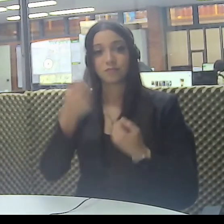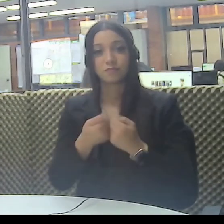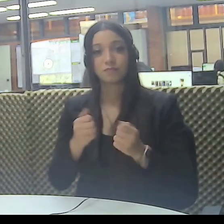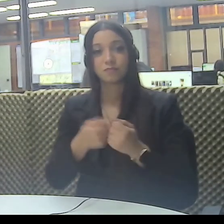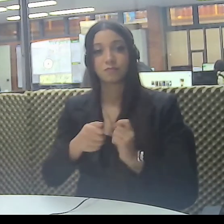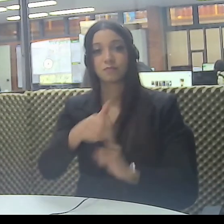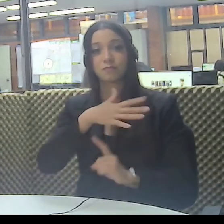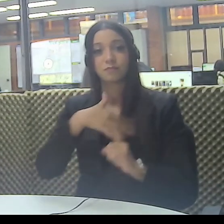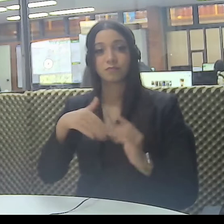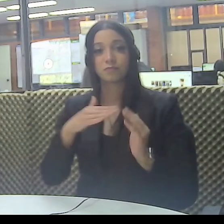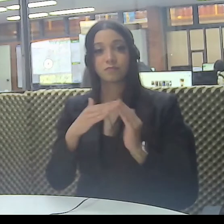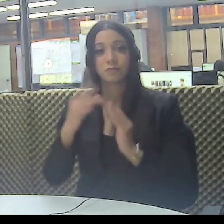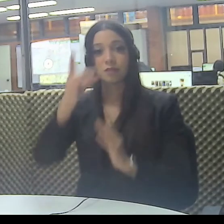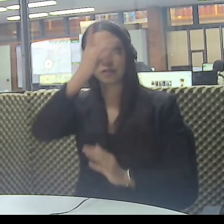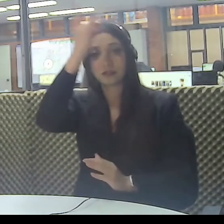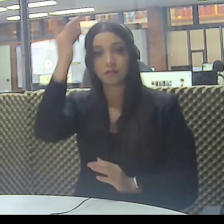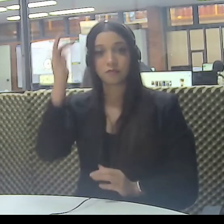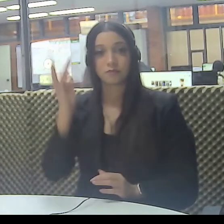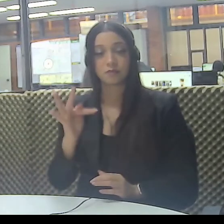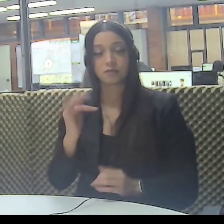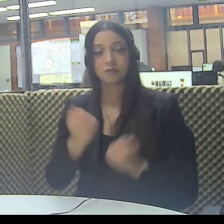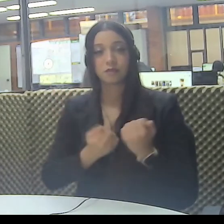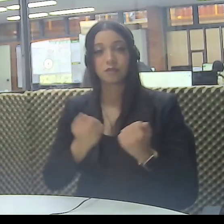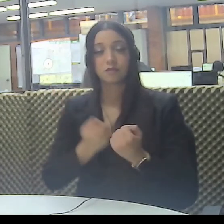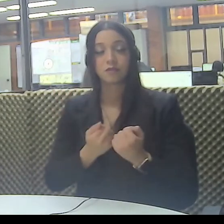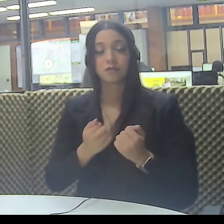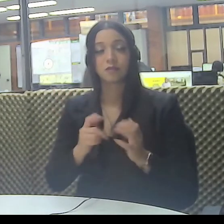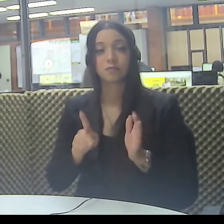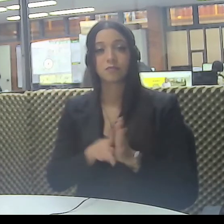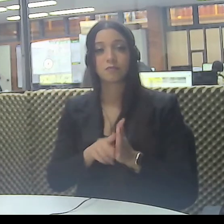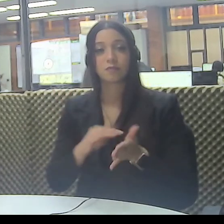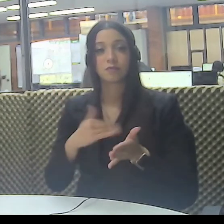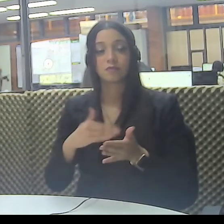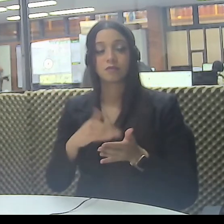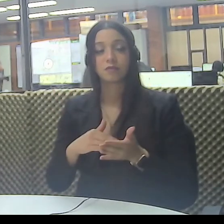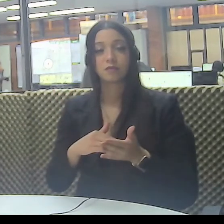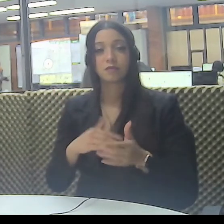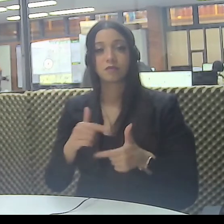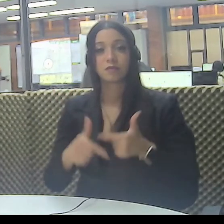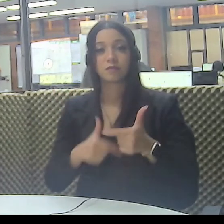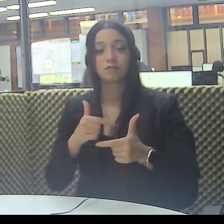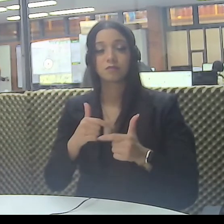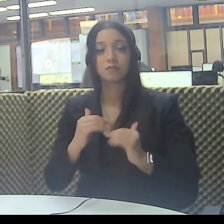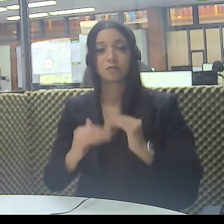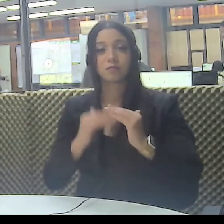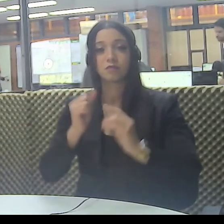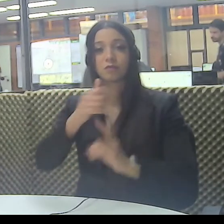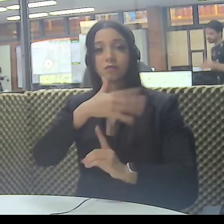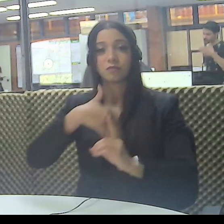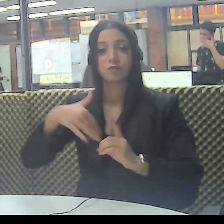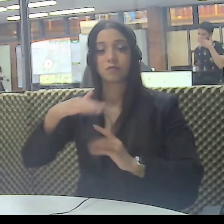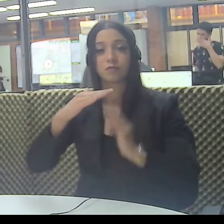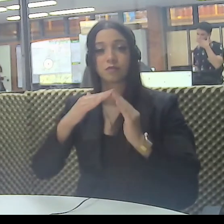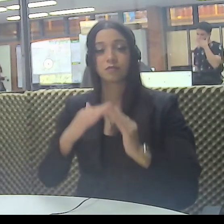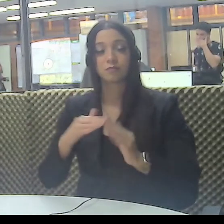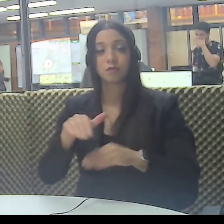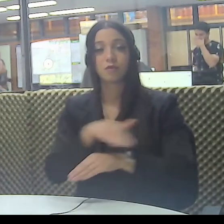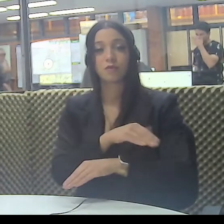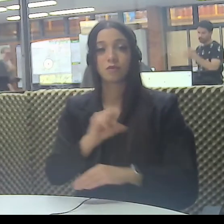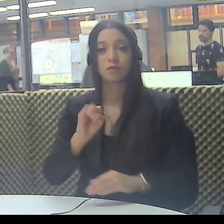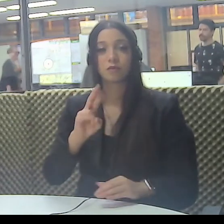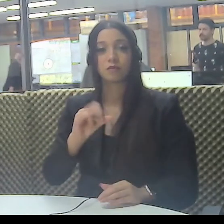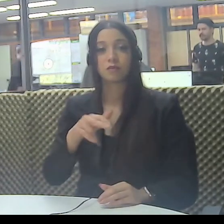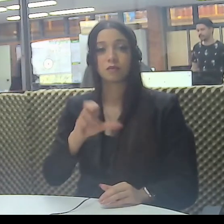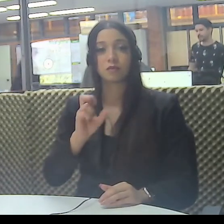social no bairro São Francisco. O veículo da Secretaria Municipal de Desenvolvimento Social, Trabalho e Habitação fica estacionado na rua Cirineu